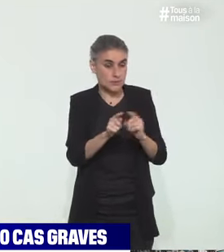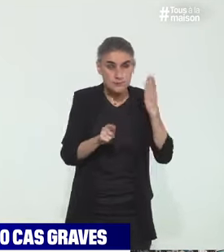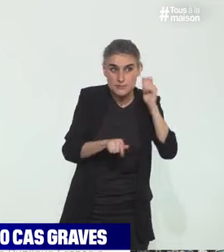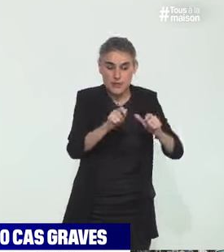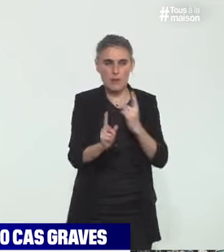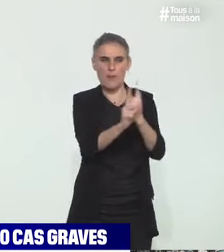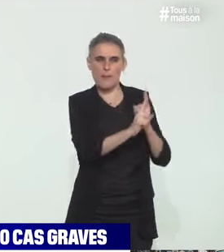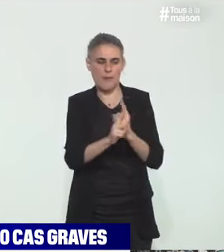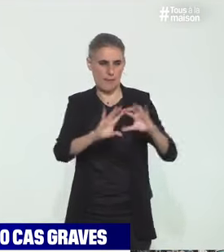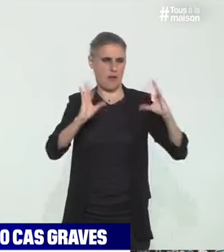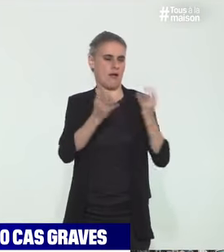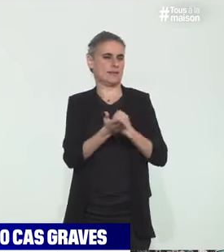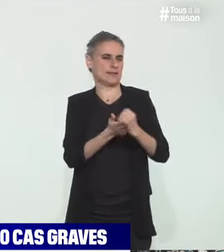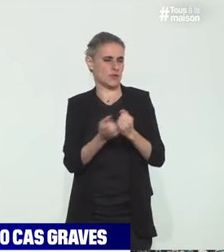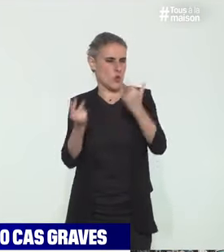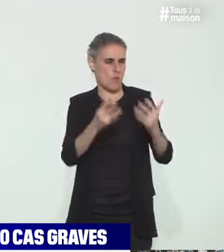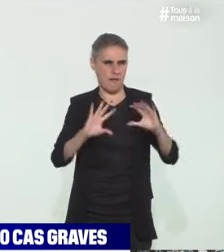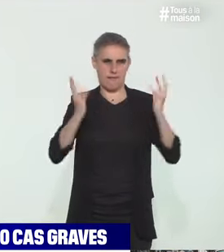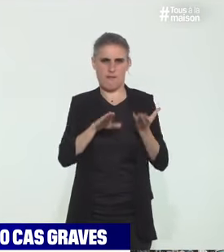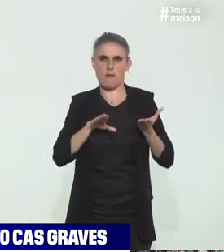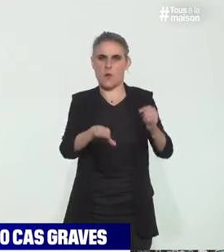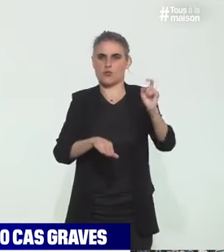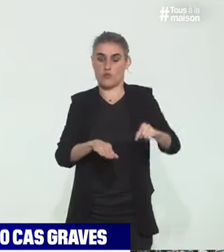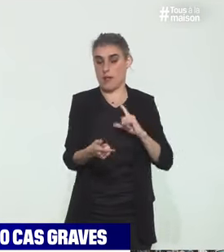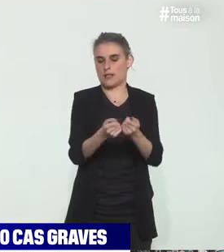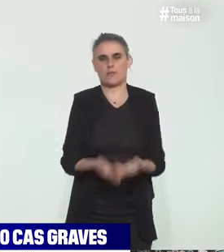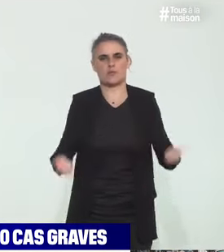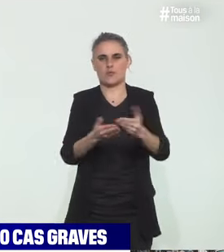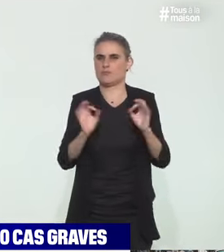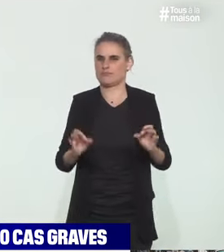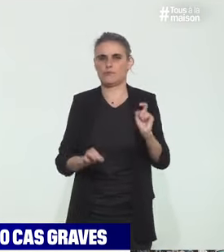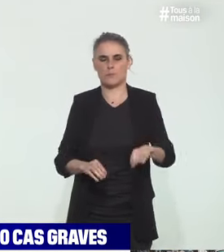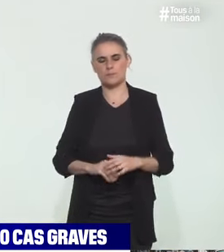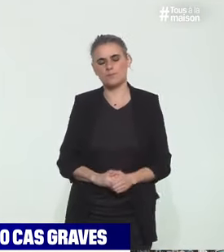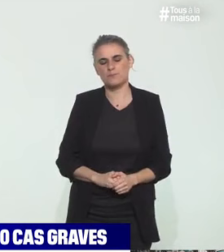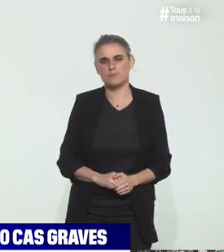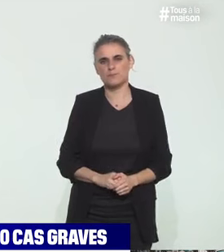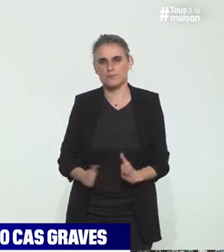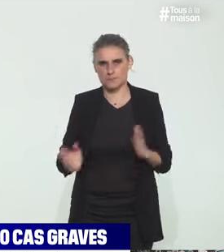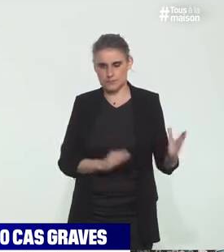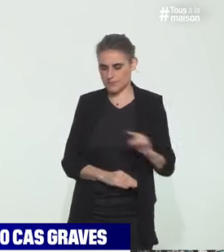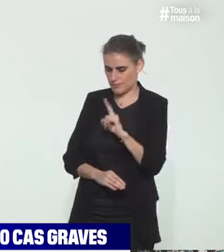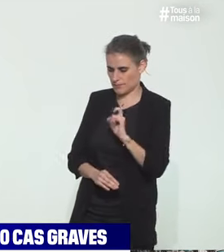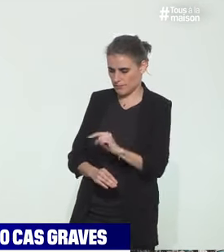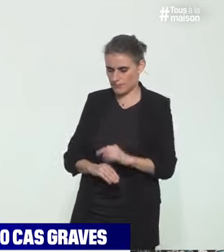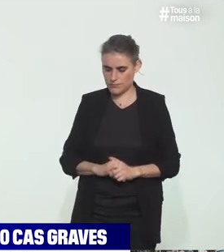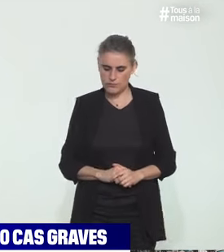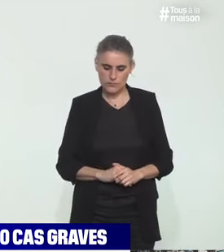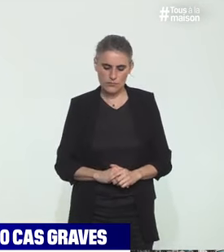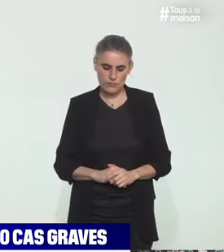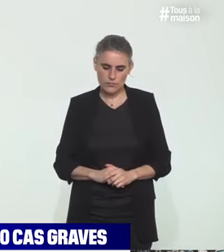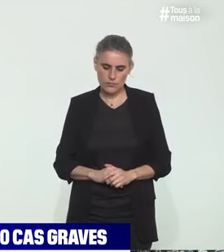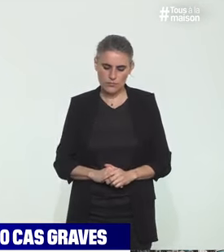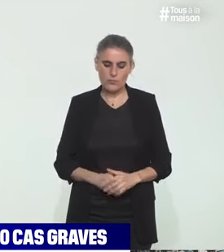certain que notre capacité de test et de traçage est adaptée à la situation épidémique le 11 mai. Une question pour RMC. Quand sera-t-on fixé sur